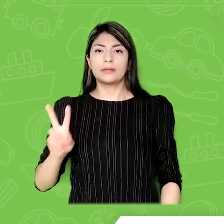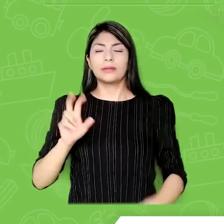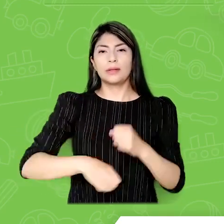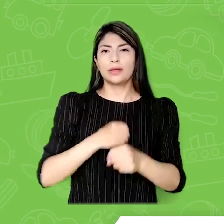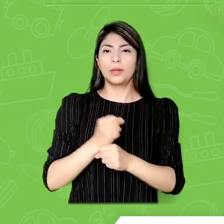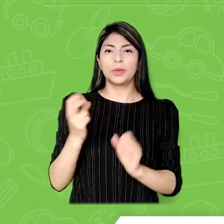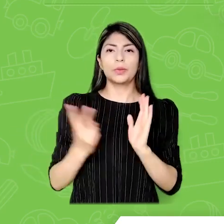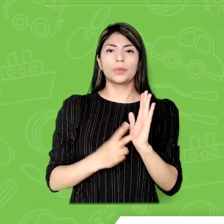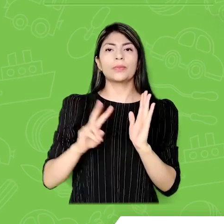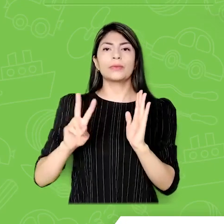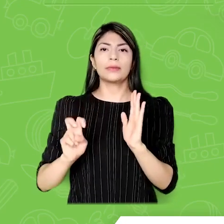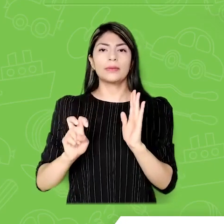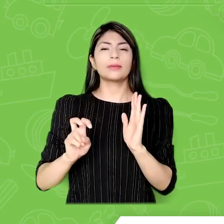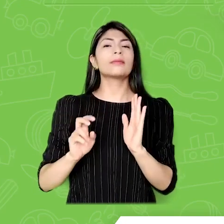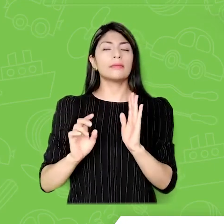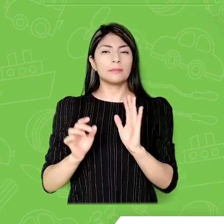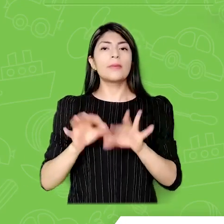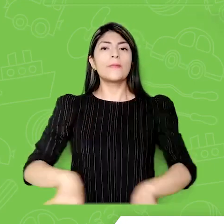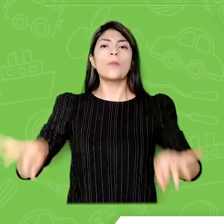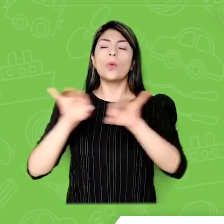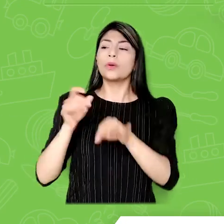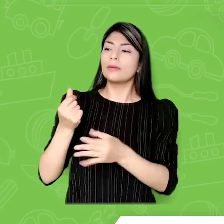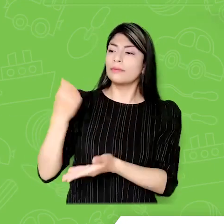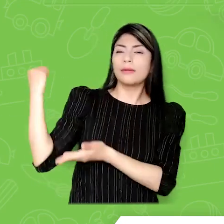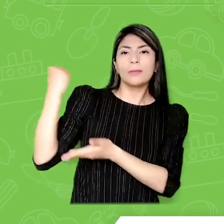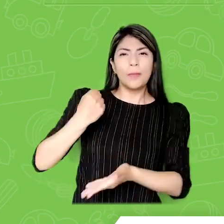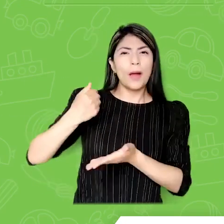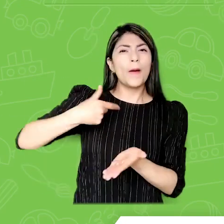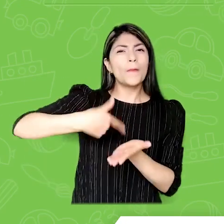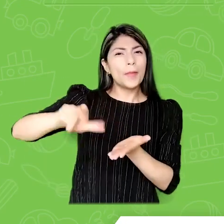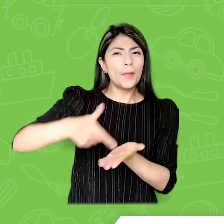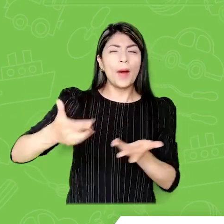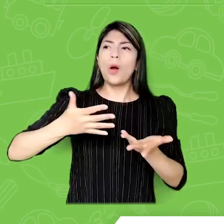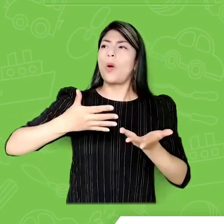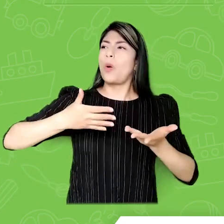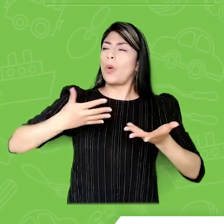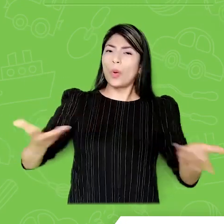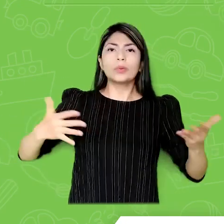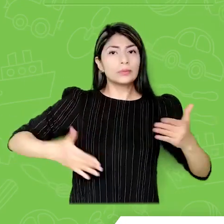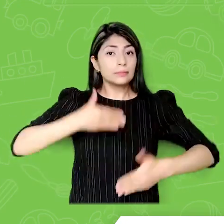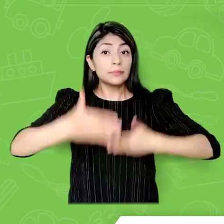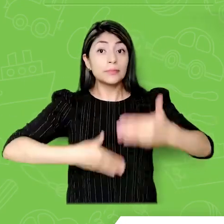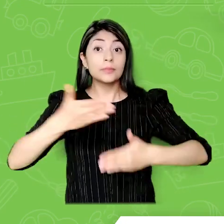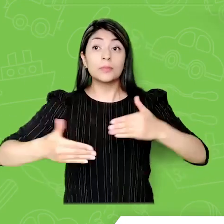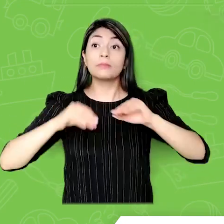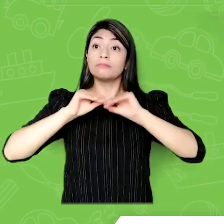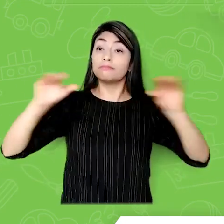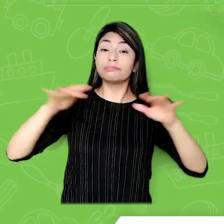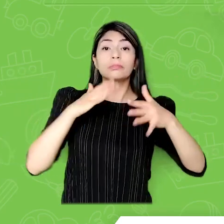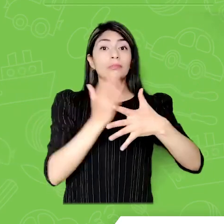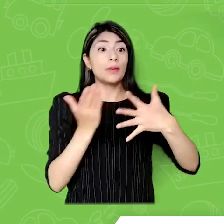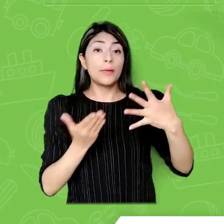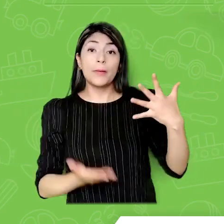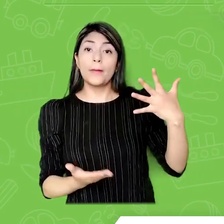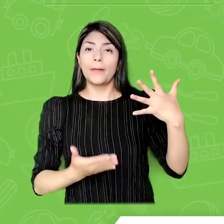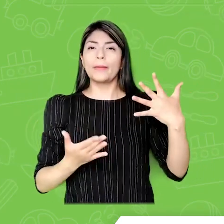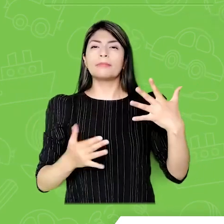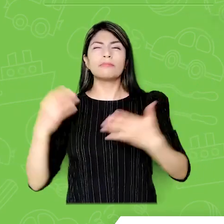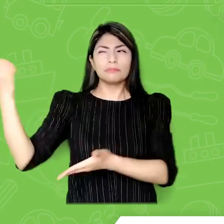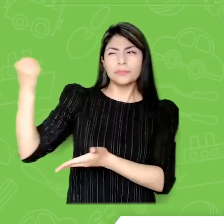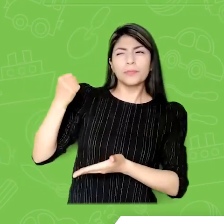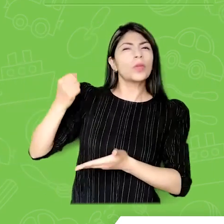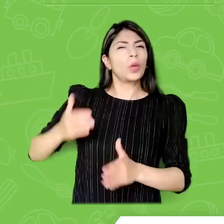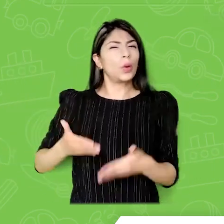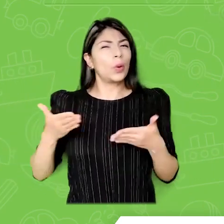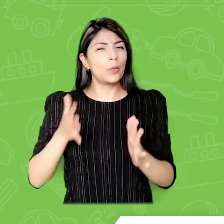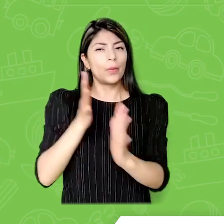costos que conlleva la realización del presente proceso de selección son las siguientes. 1. A cargo de los